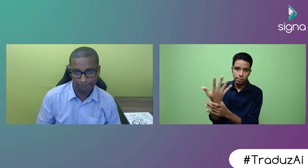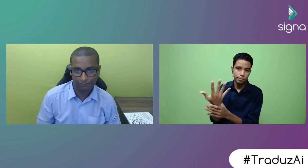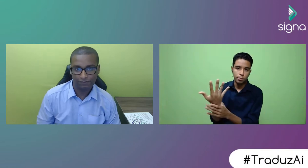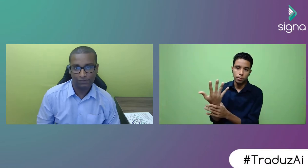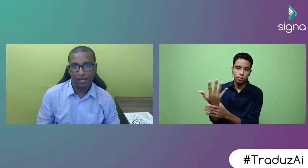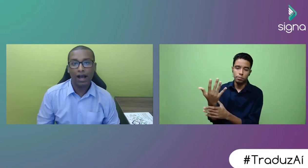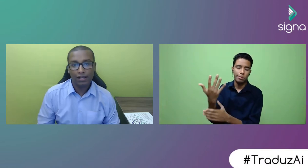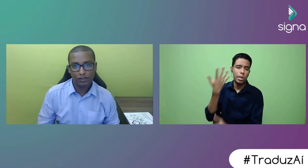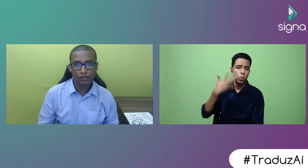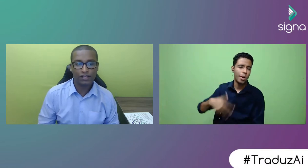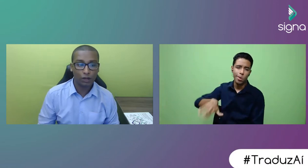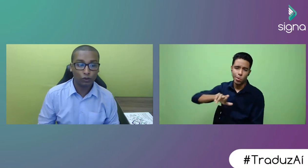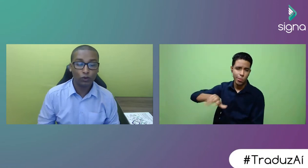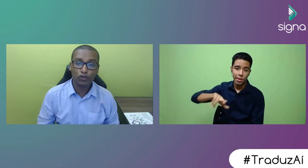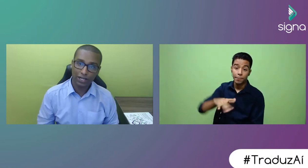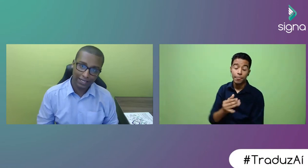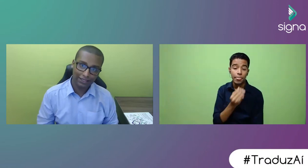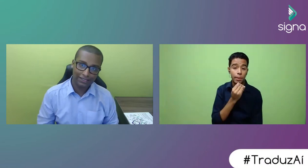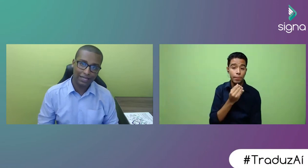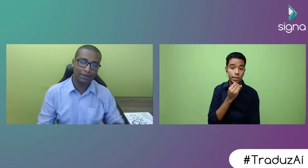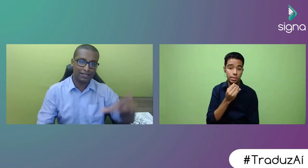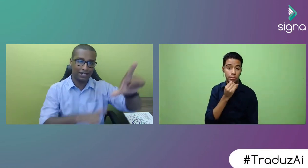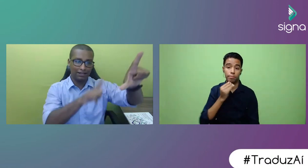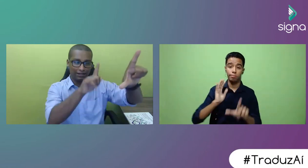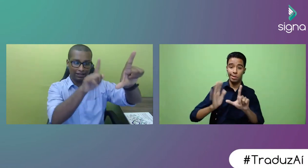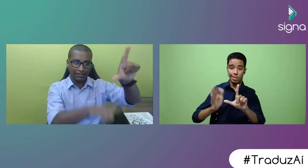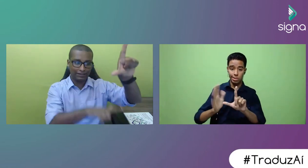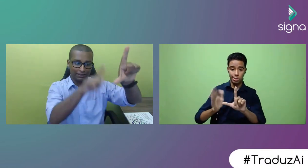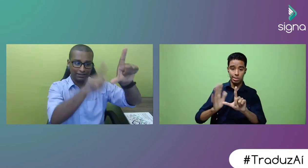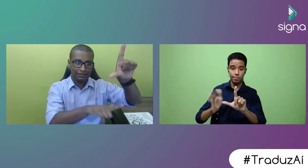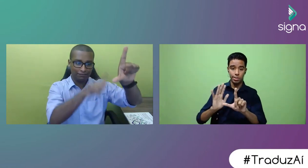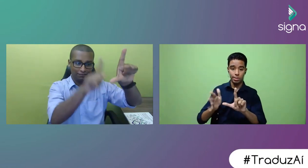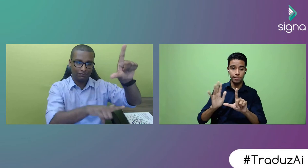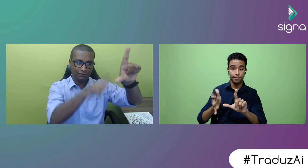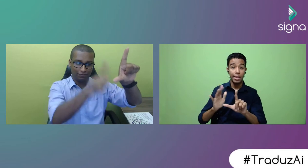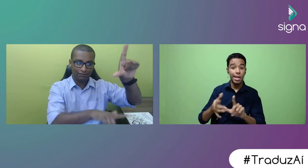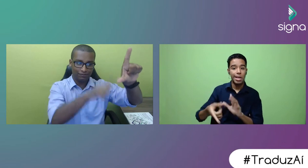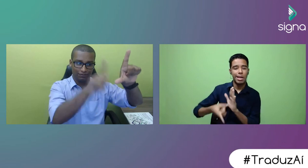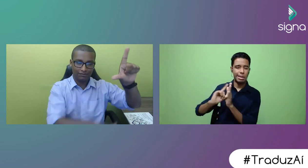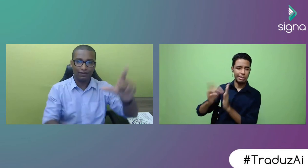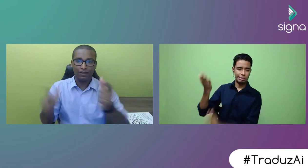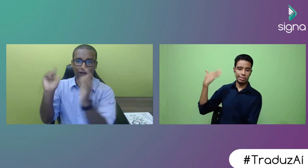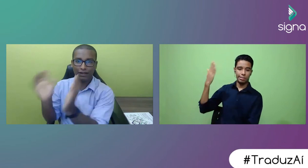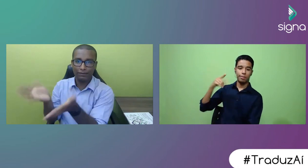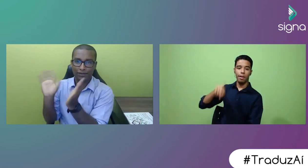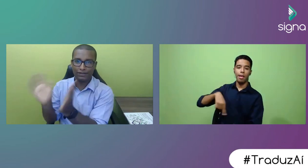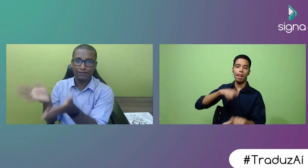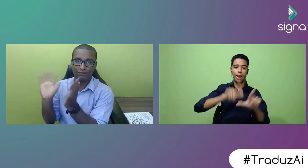Libras. Antes, o sinal do curso de Letras Libras era letras,